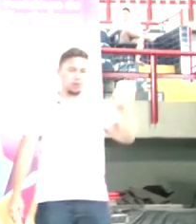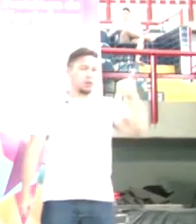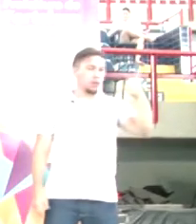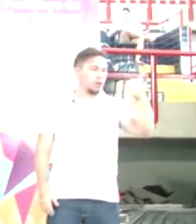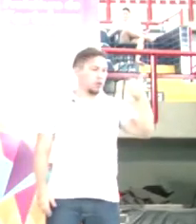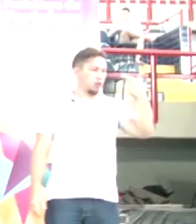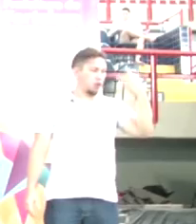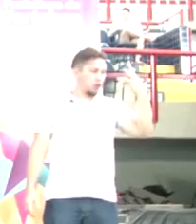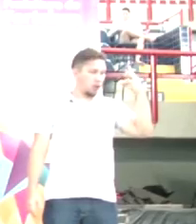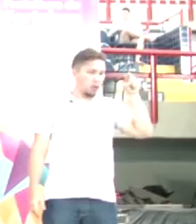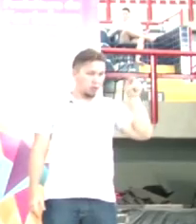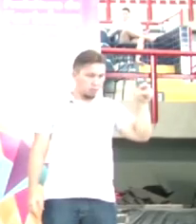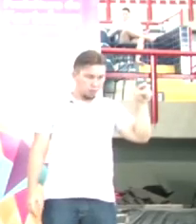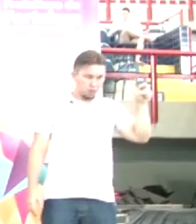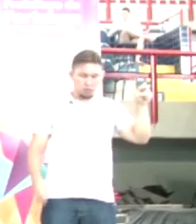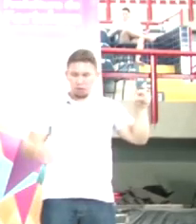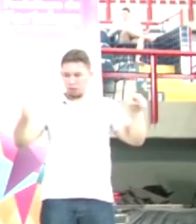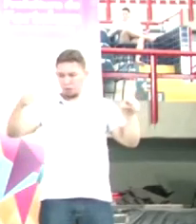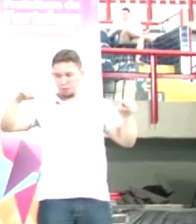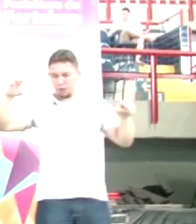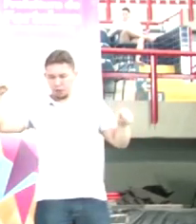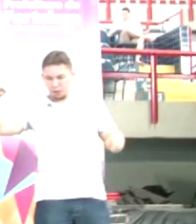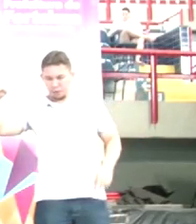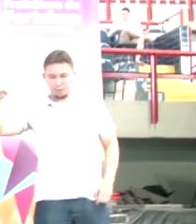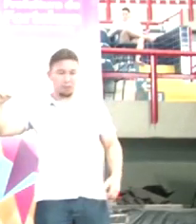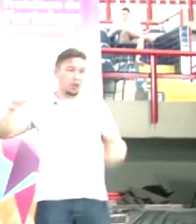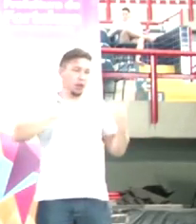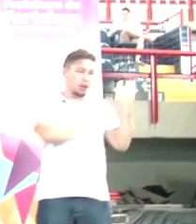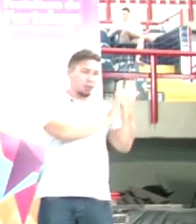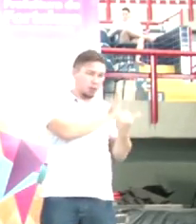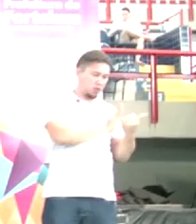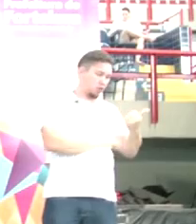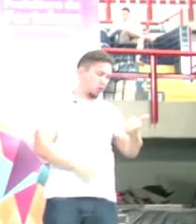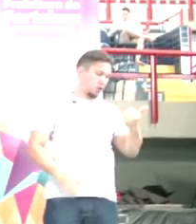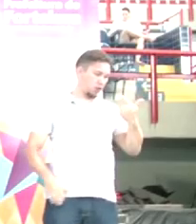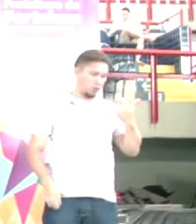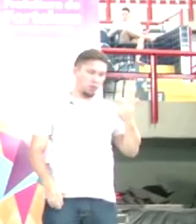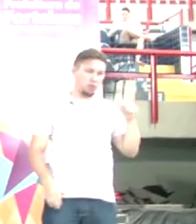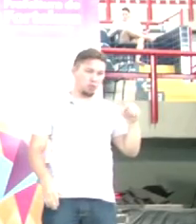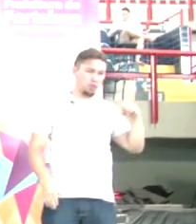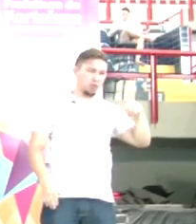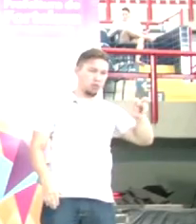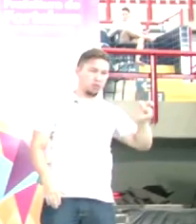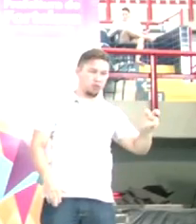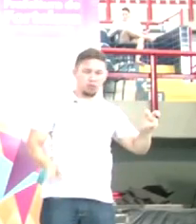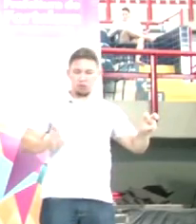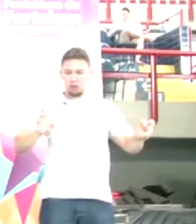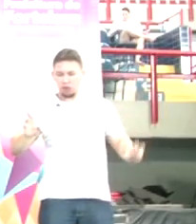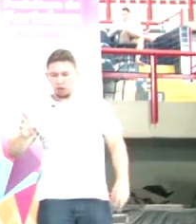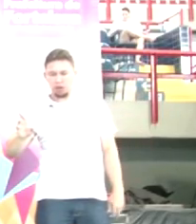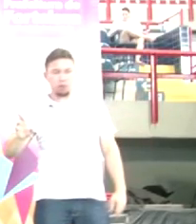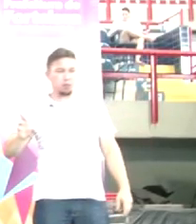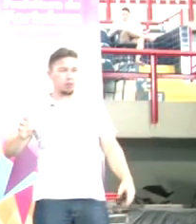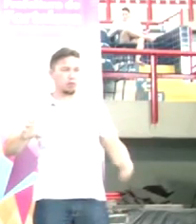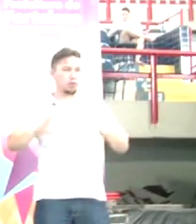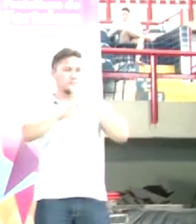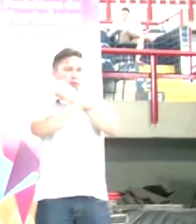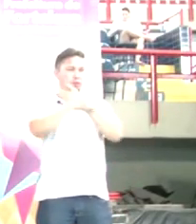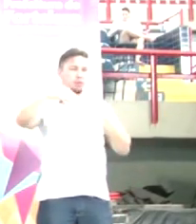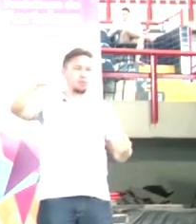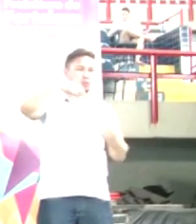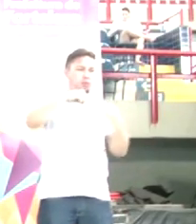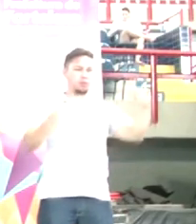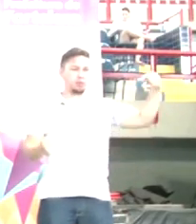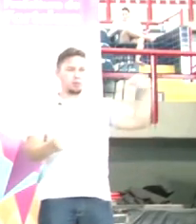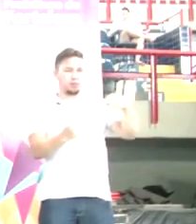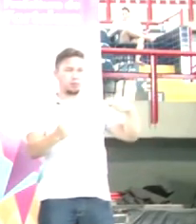100%, então a tua redução, que foi 12.950, está para a tua resposta. E aí você chega aí, ó,